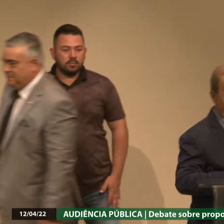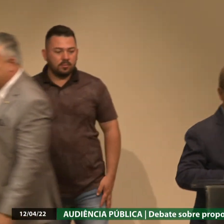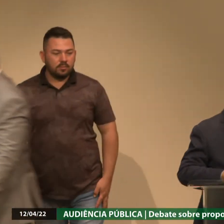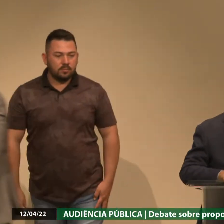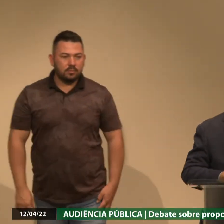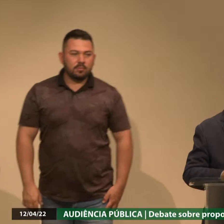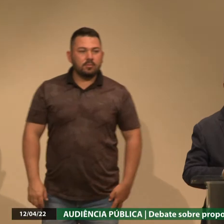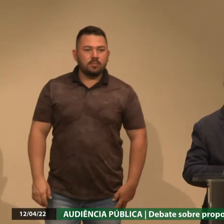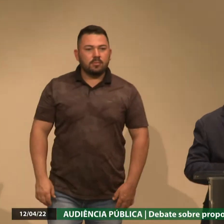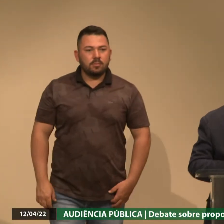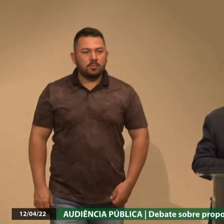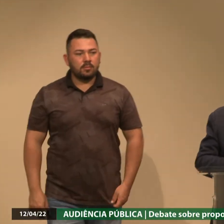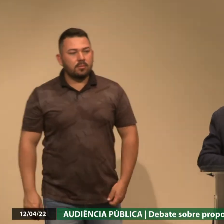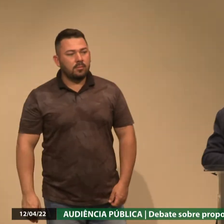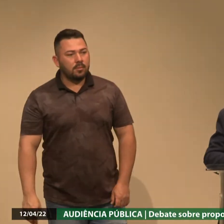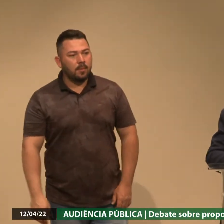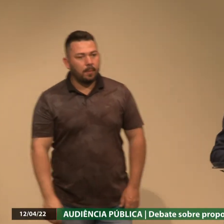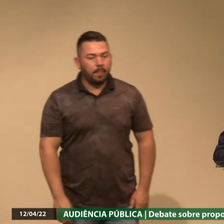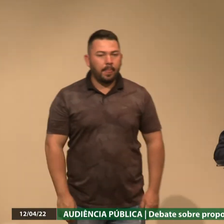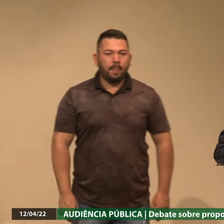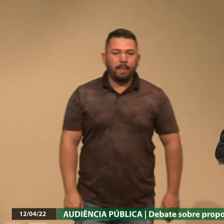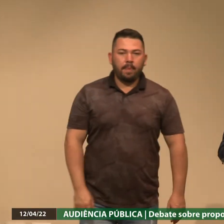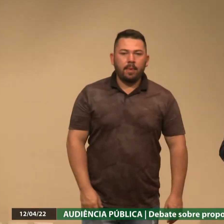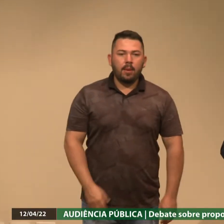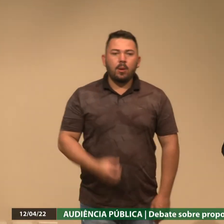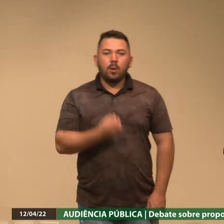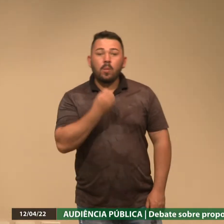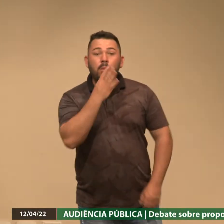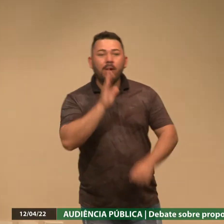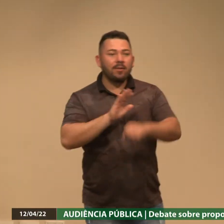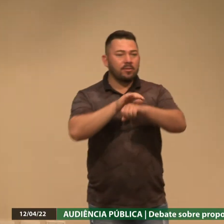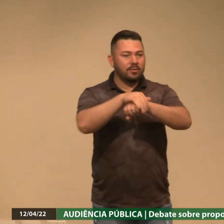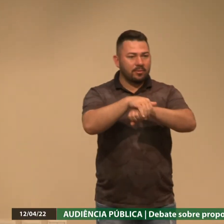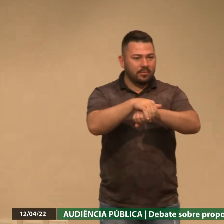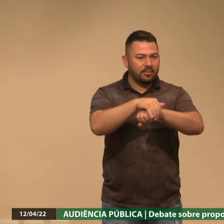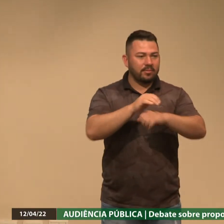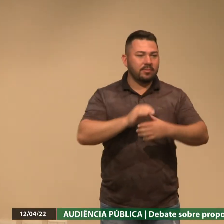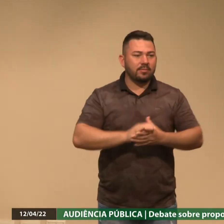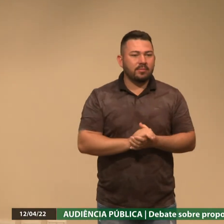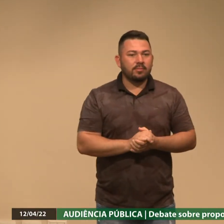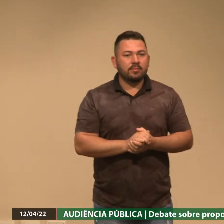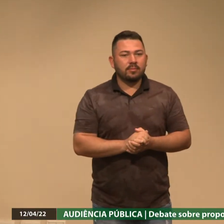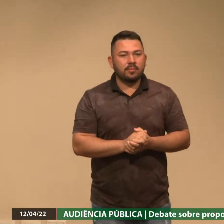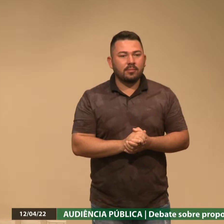Olá tudo bem muito boa noite